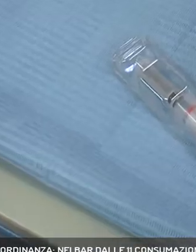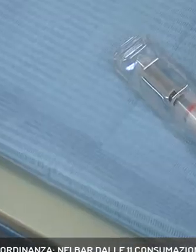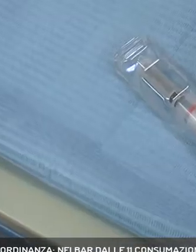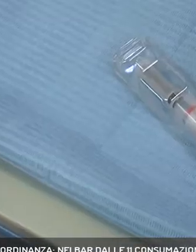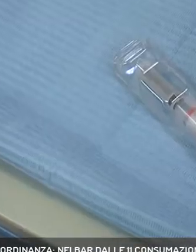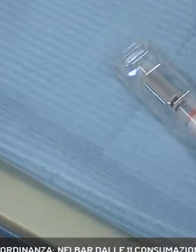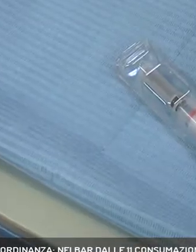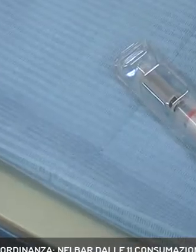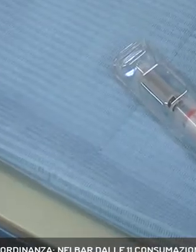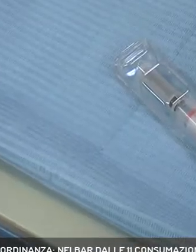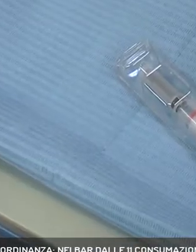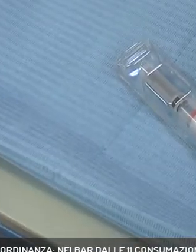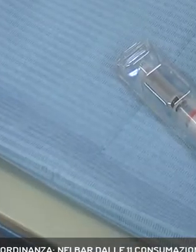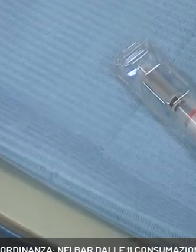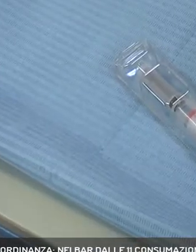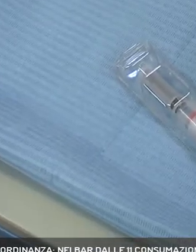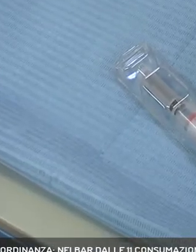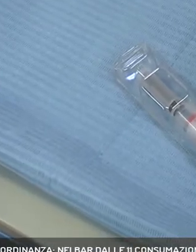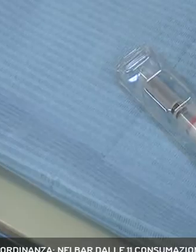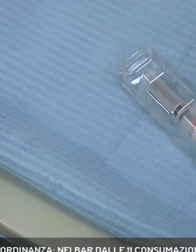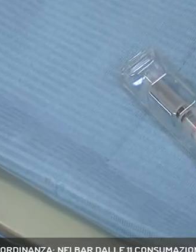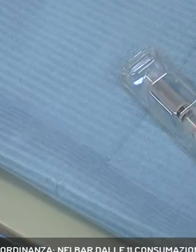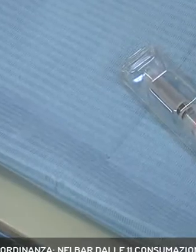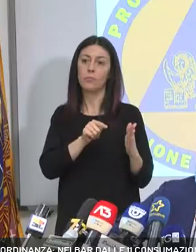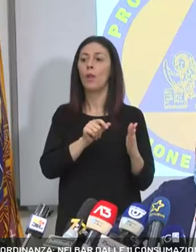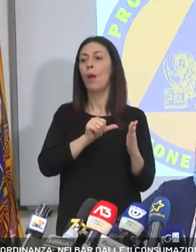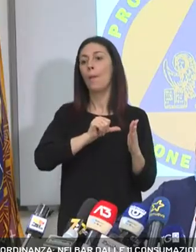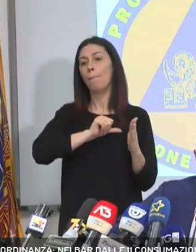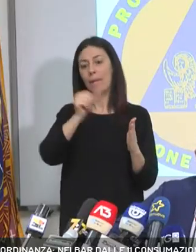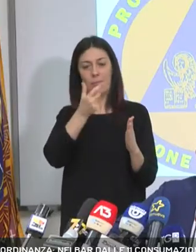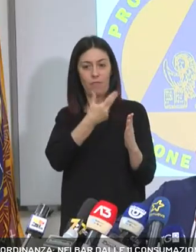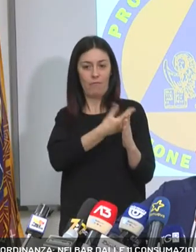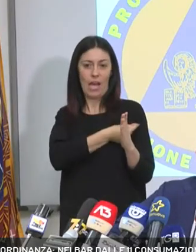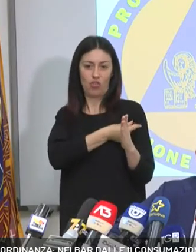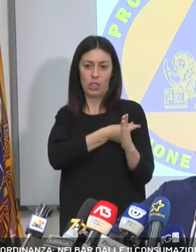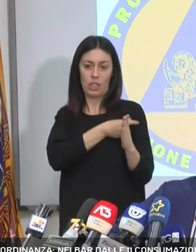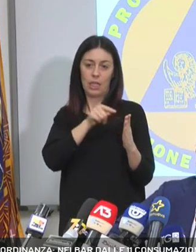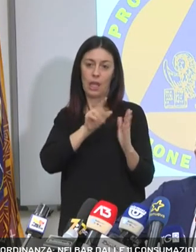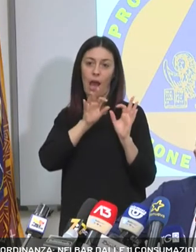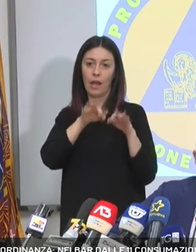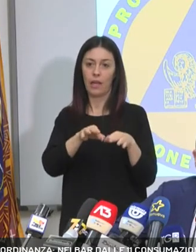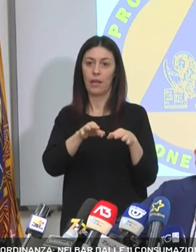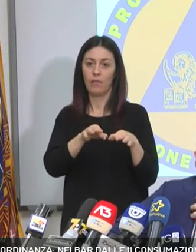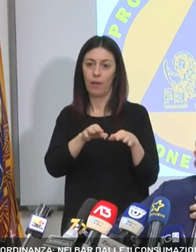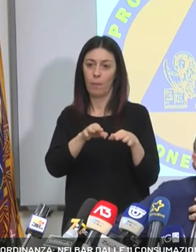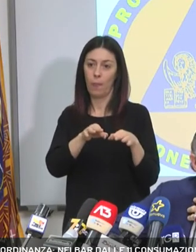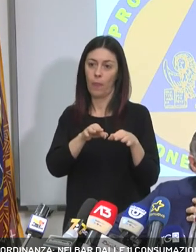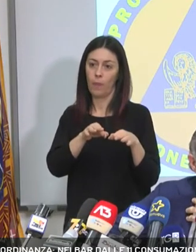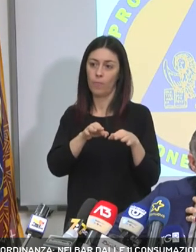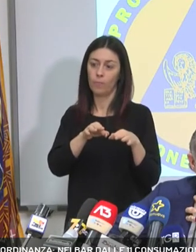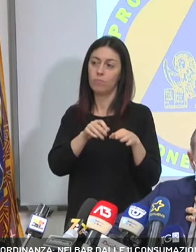marzo dove arrivano state dapprima la prima diciamo vaccinazione quella diciamo più umanamente